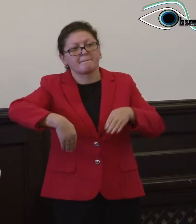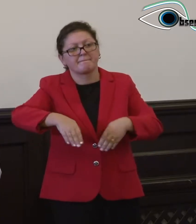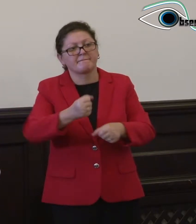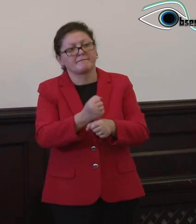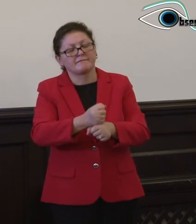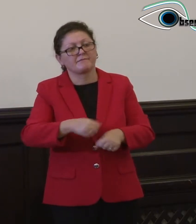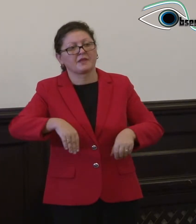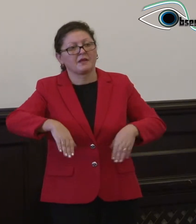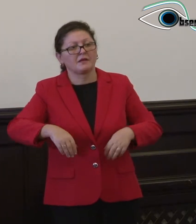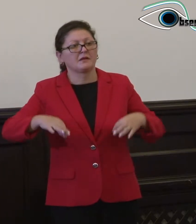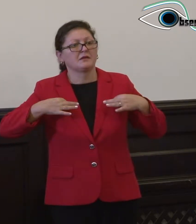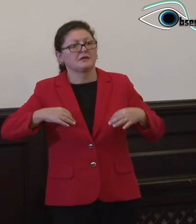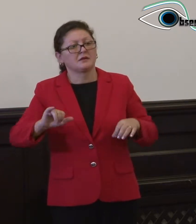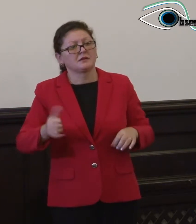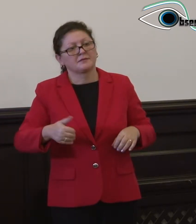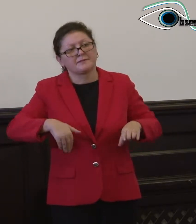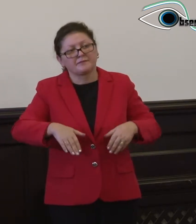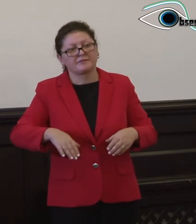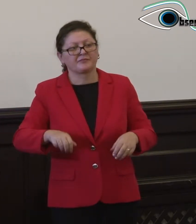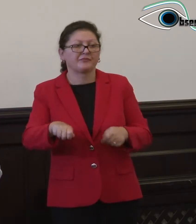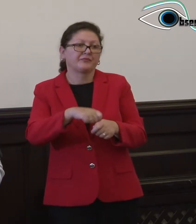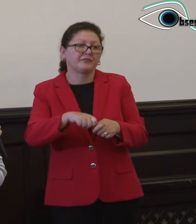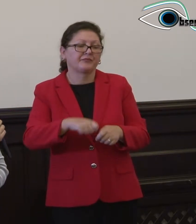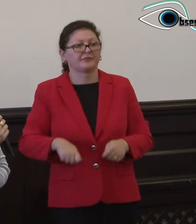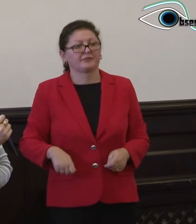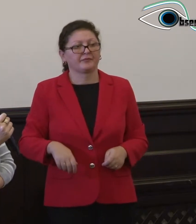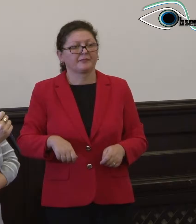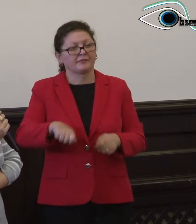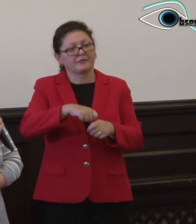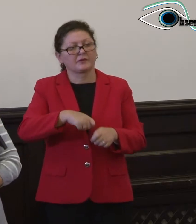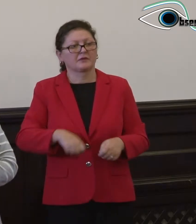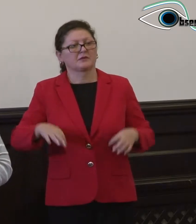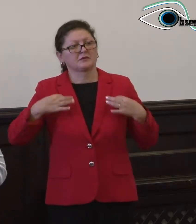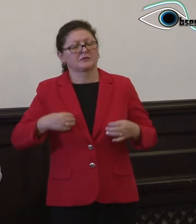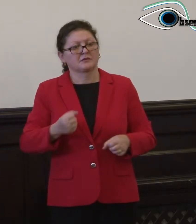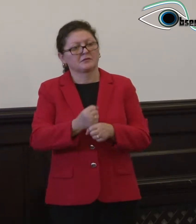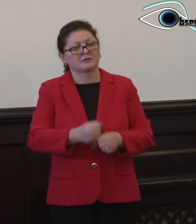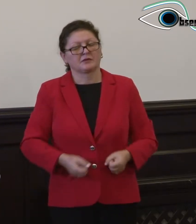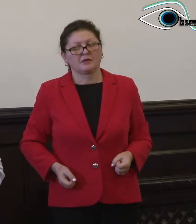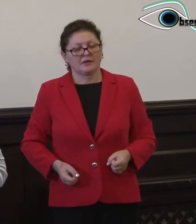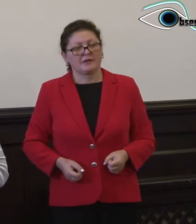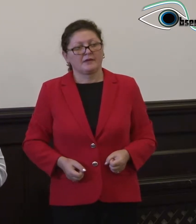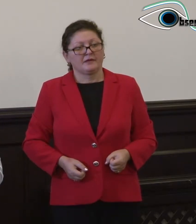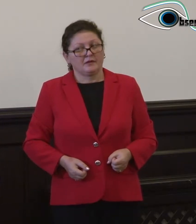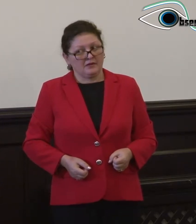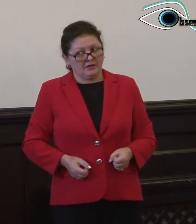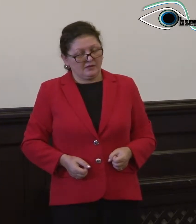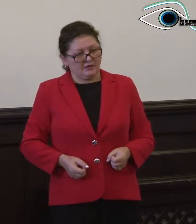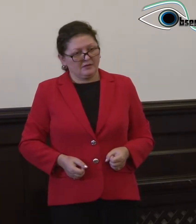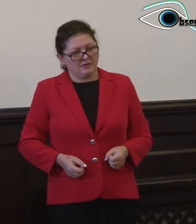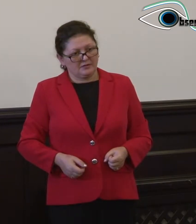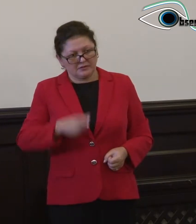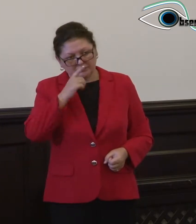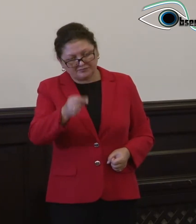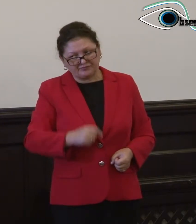Muncii, Ministerul Sănătății și Ministerul Educației, evident Ministerul Muncii fiind reprezentat de noi și de ANPD. Se